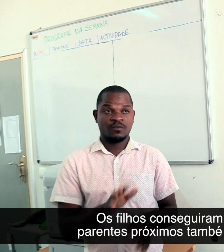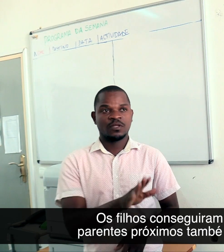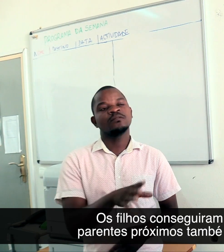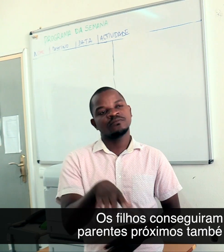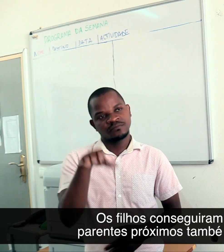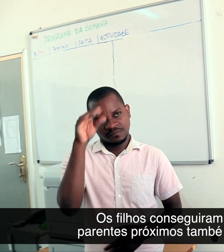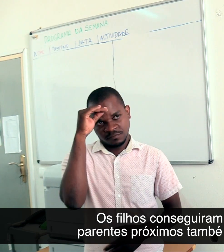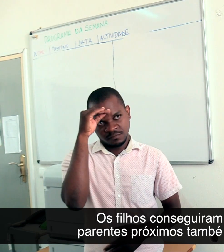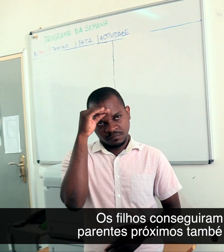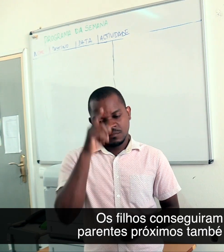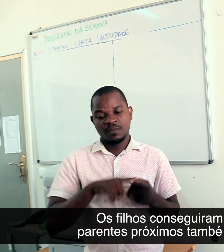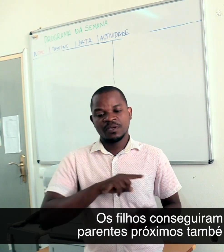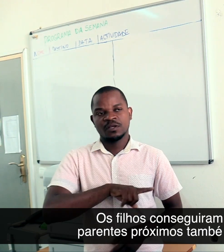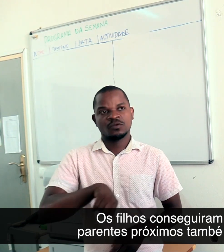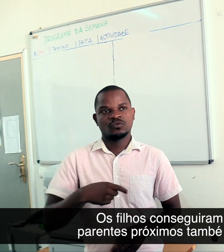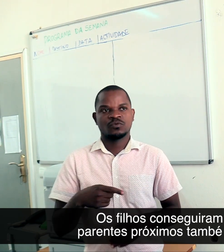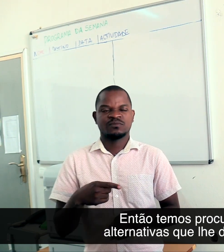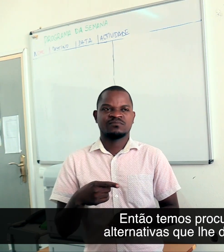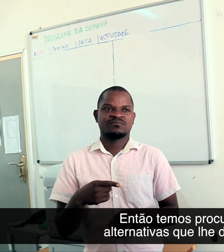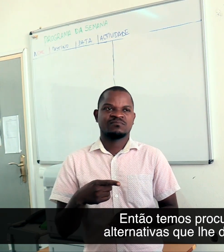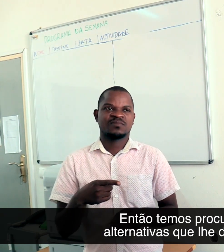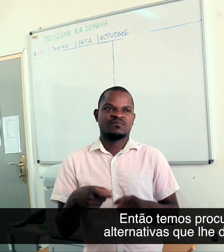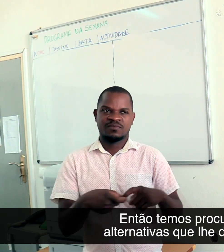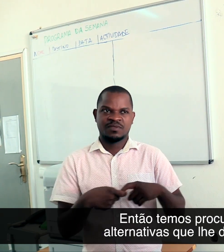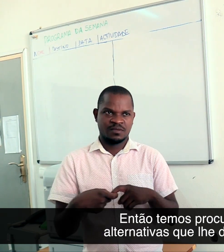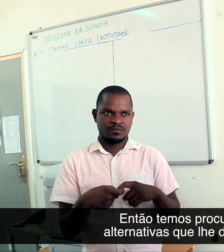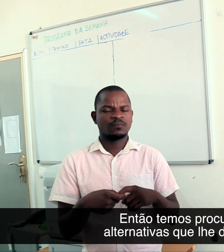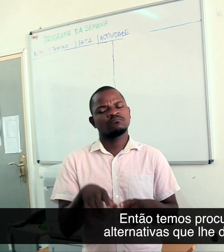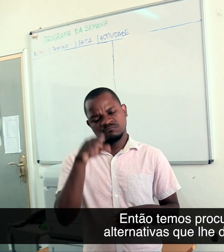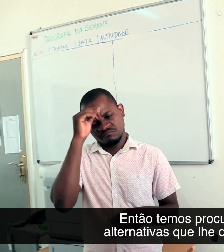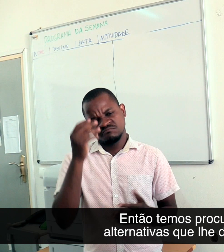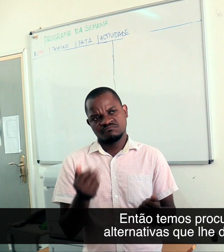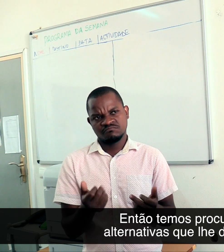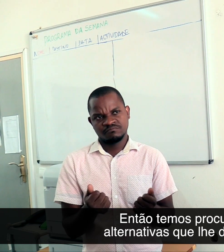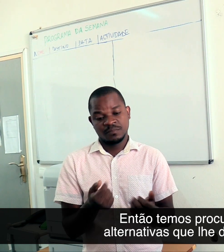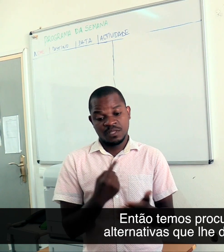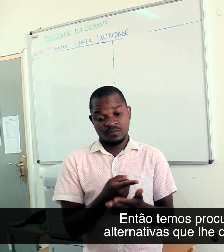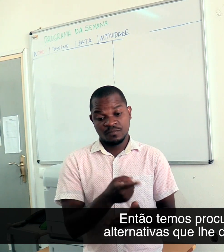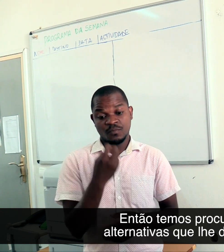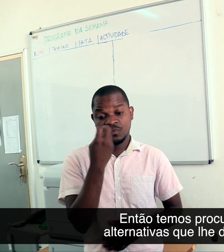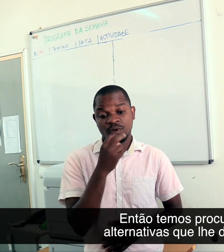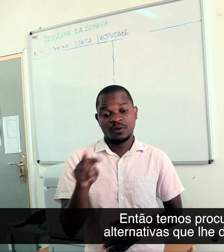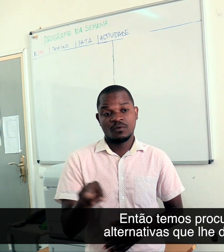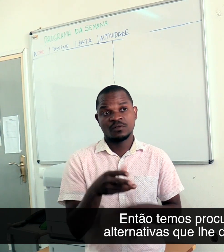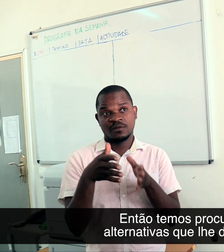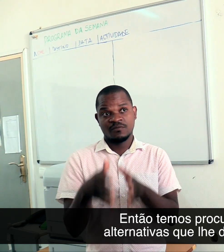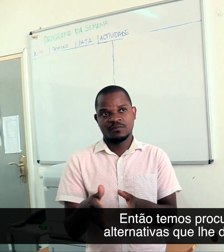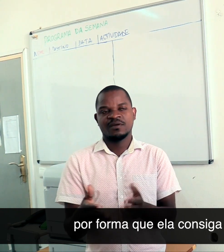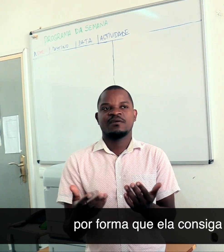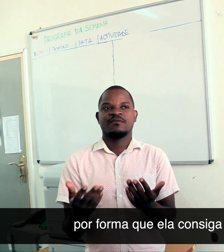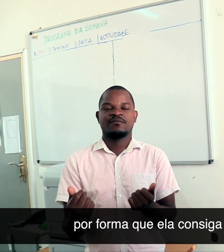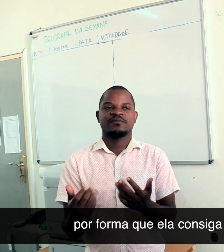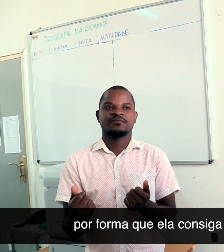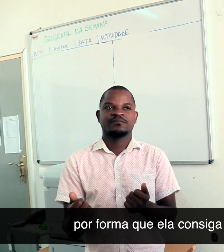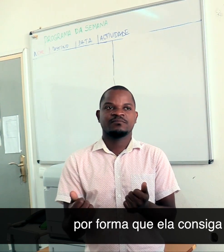nós como parentes próximos também conseguimos perceber. Então temos procurado encontrar alternativas que lhe deixam confortável,